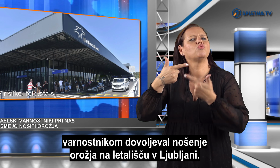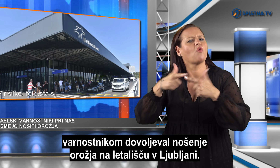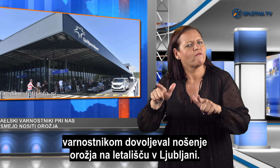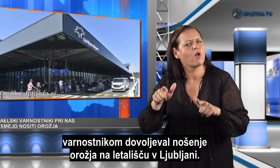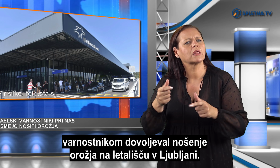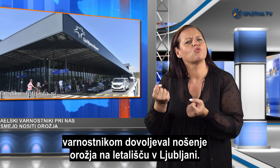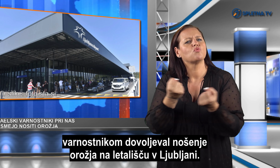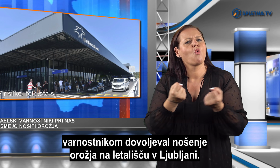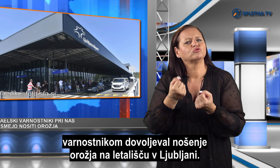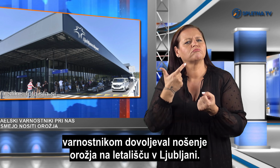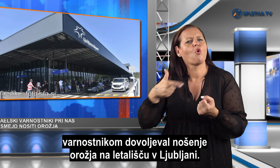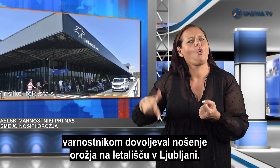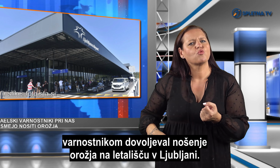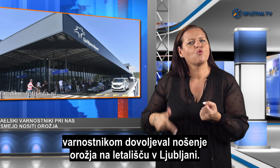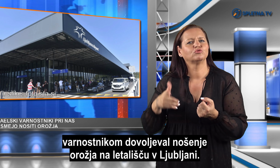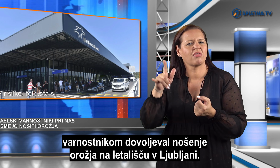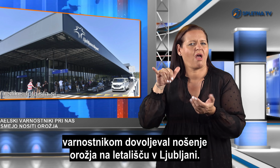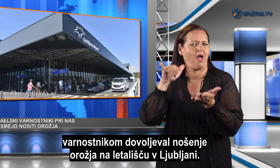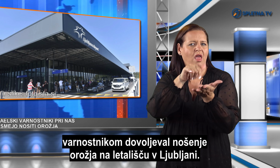dovoljeval nošenje orožja na letališču v Ljubljani.